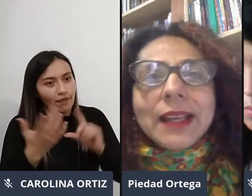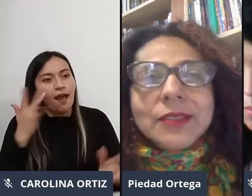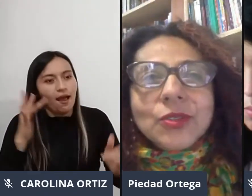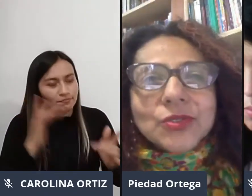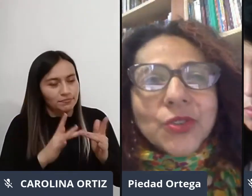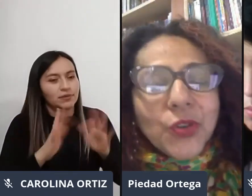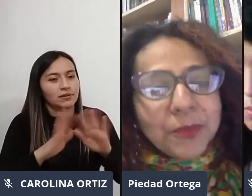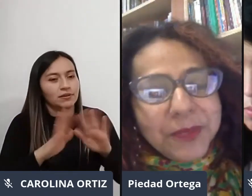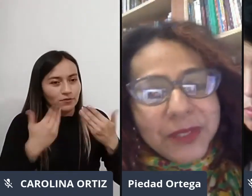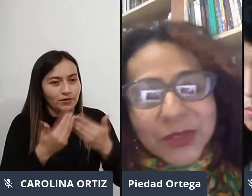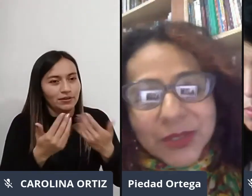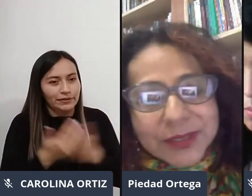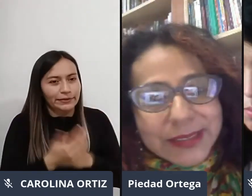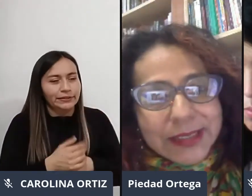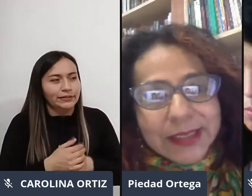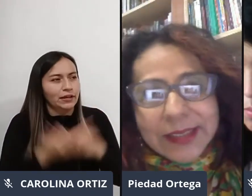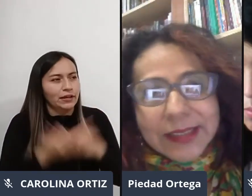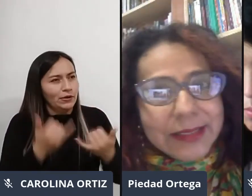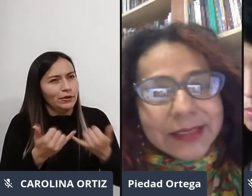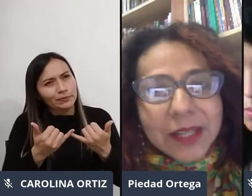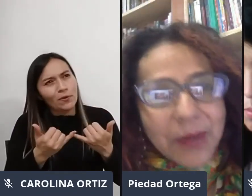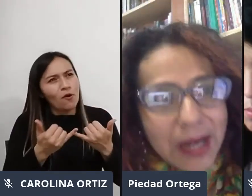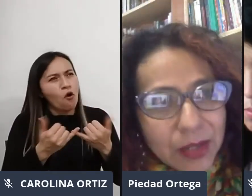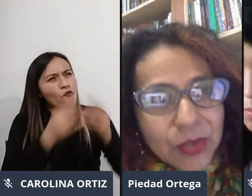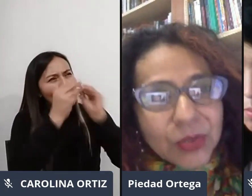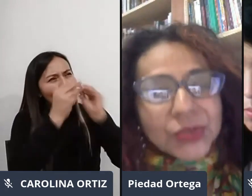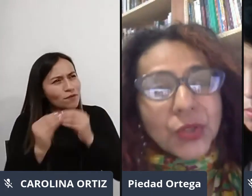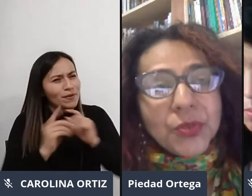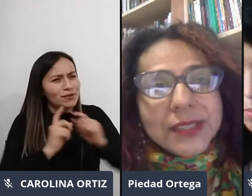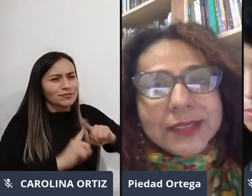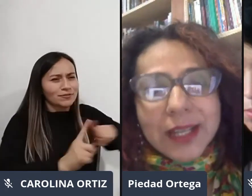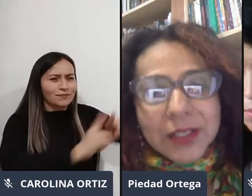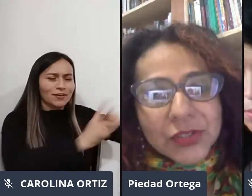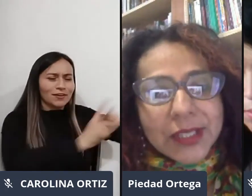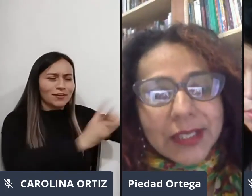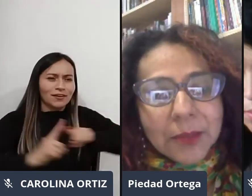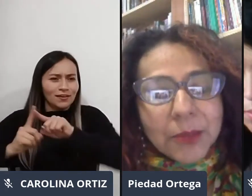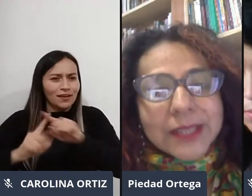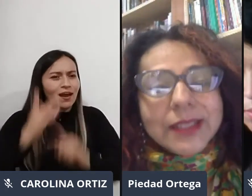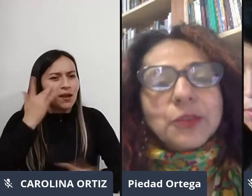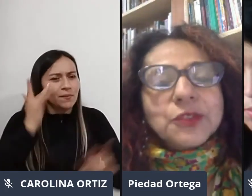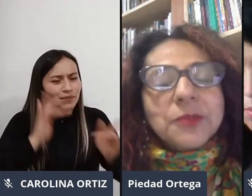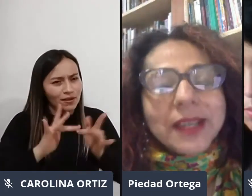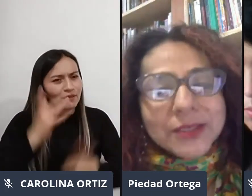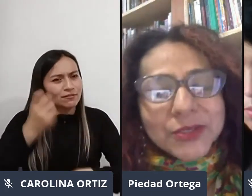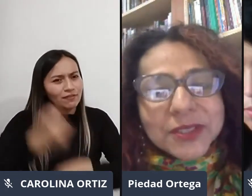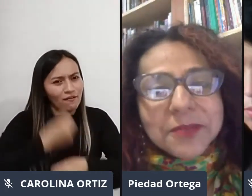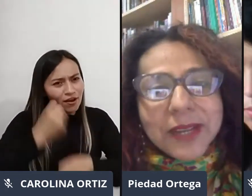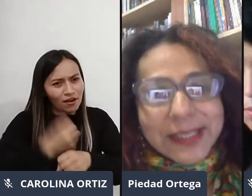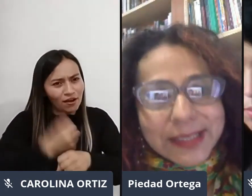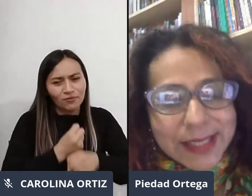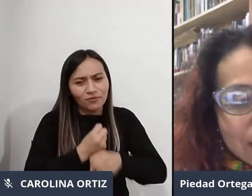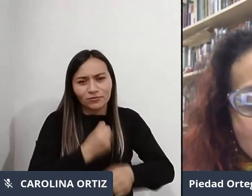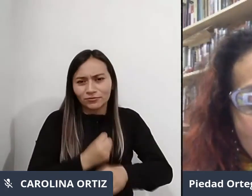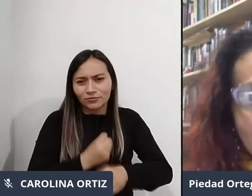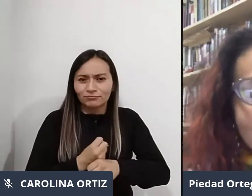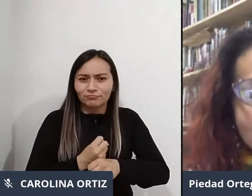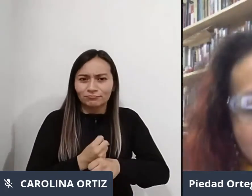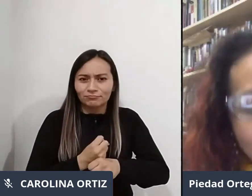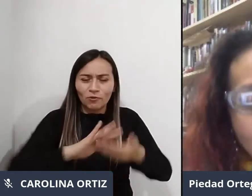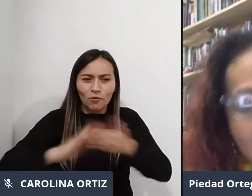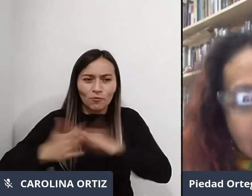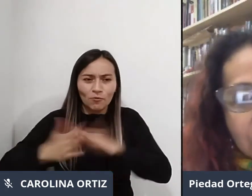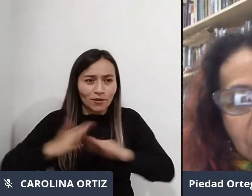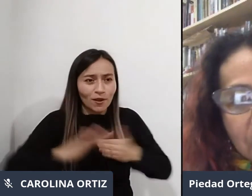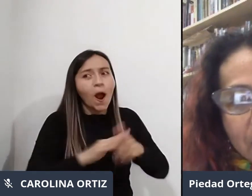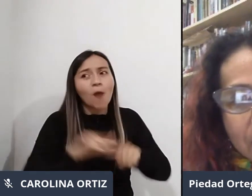este caleidoscopio de trabajos comunitarios, porque tenemos maestros y maestras